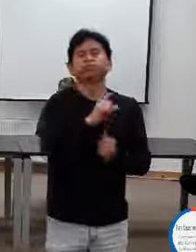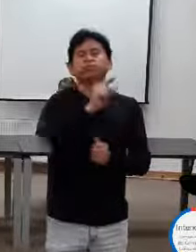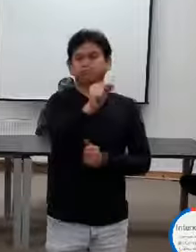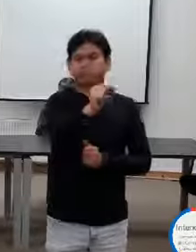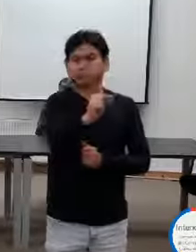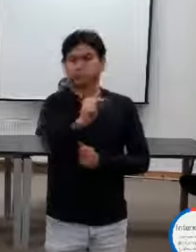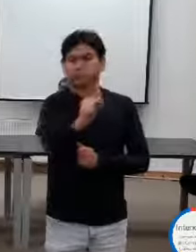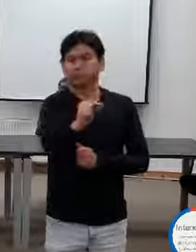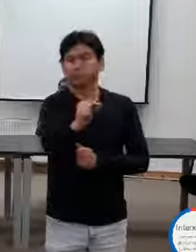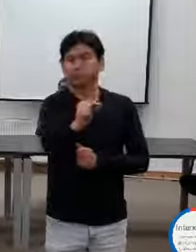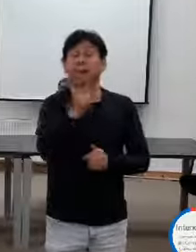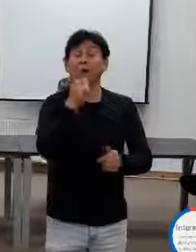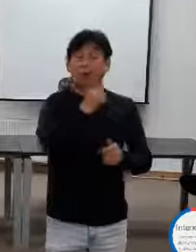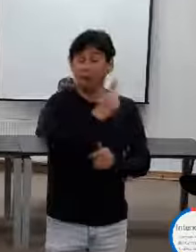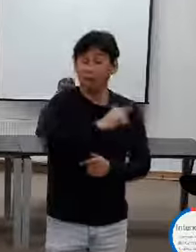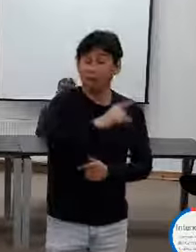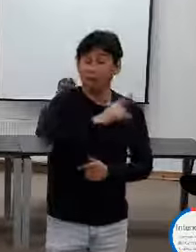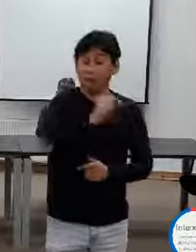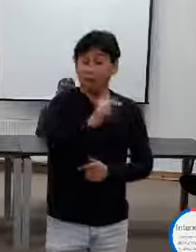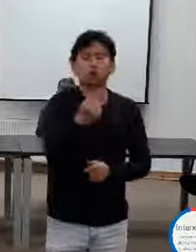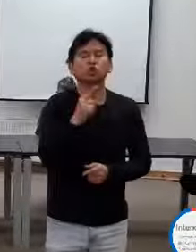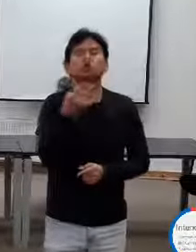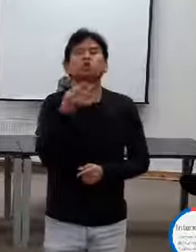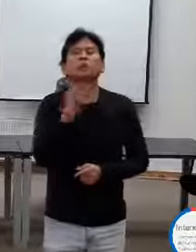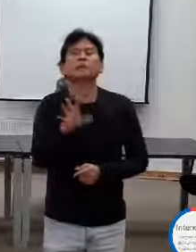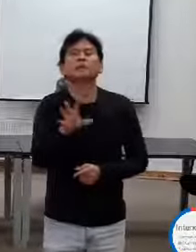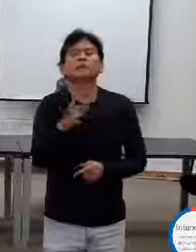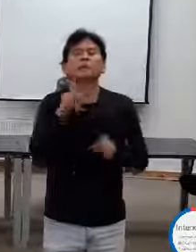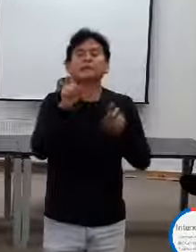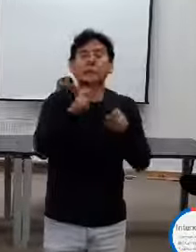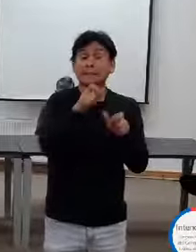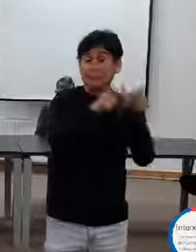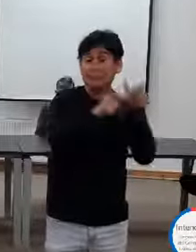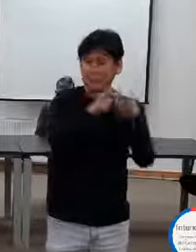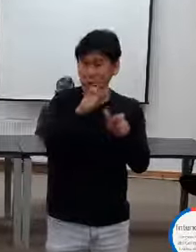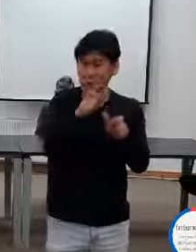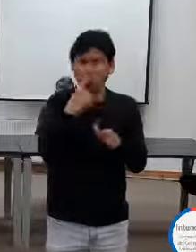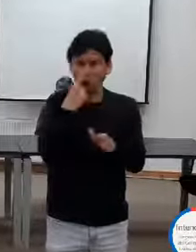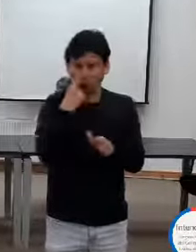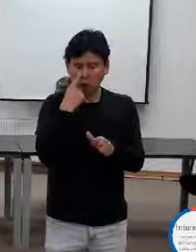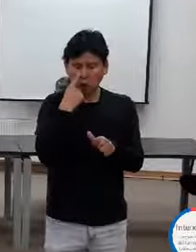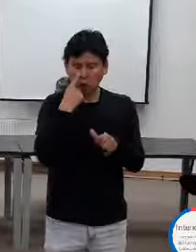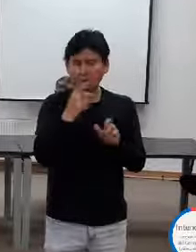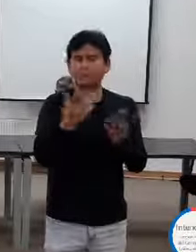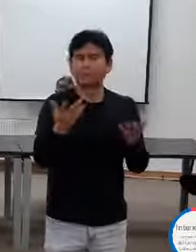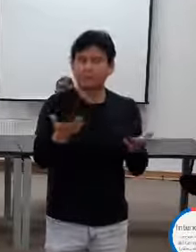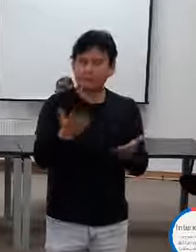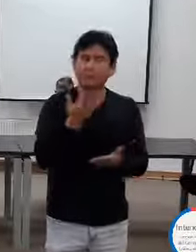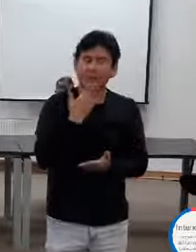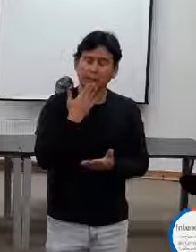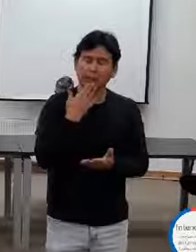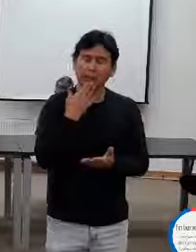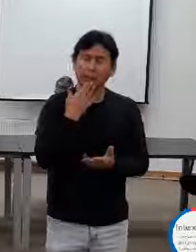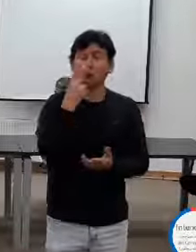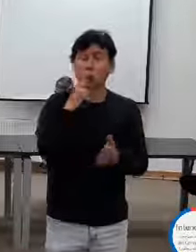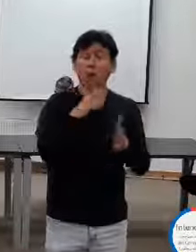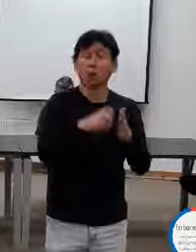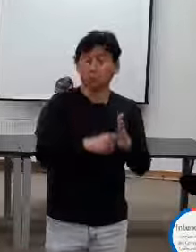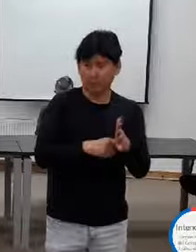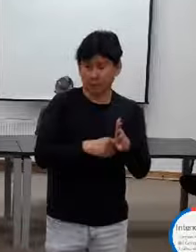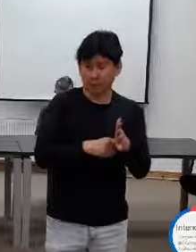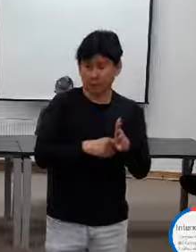voy a decir que la devolución de personas no solo ha sido de esas que se ha conocido mediáticamente. A lo largo de estos dos meses